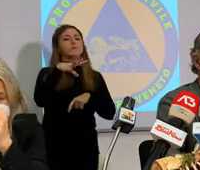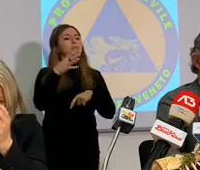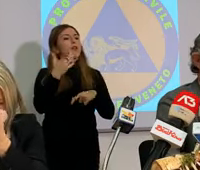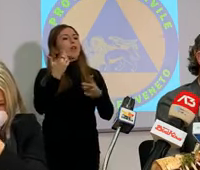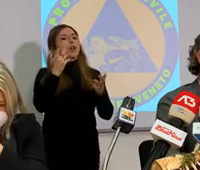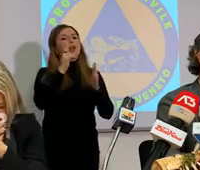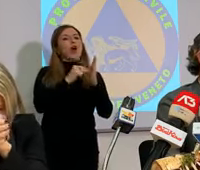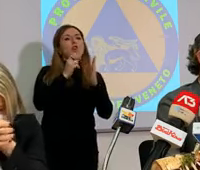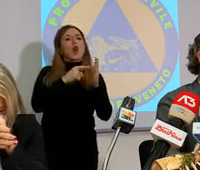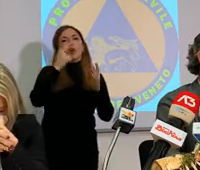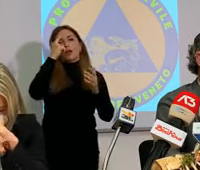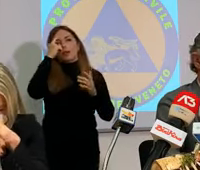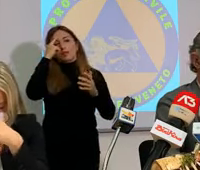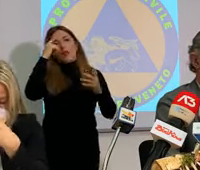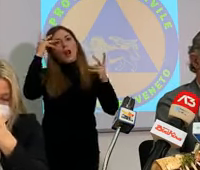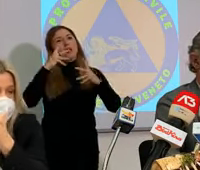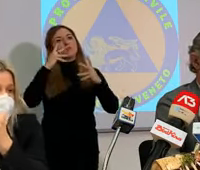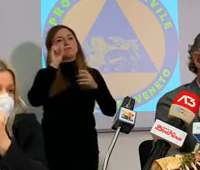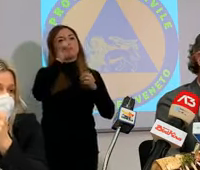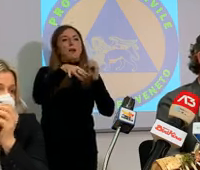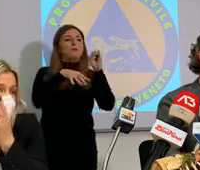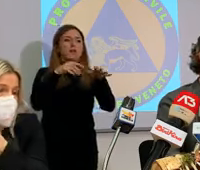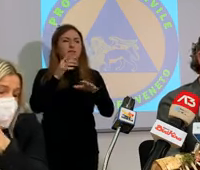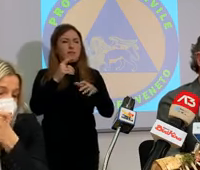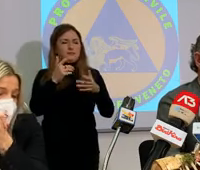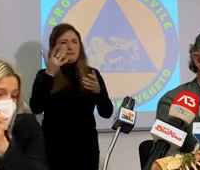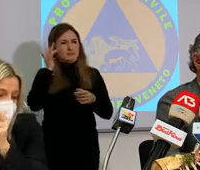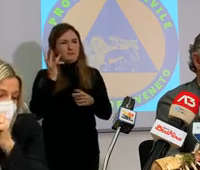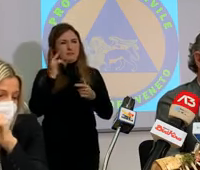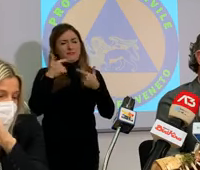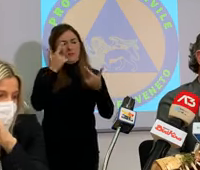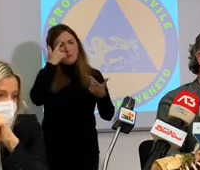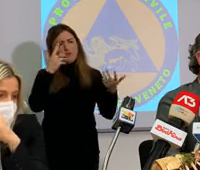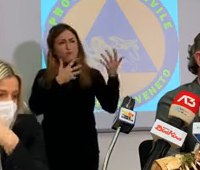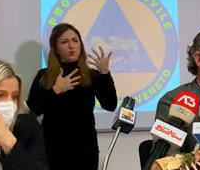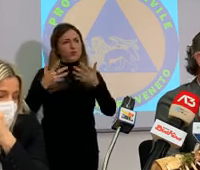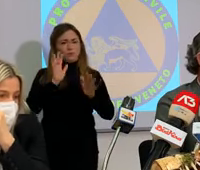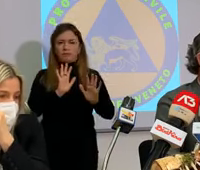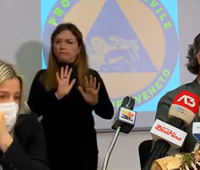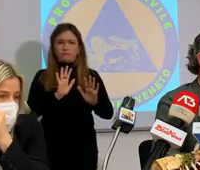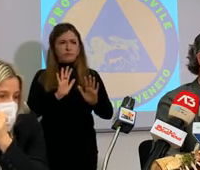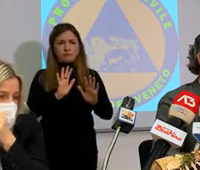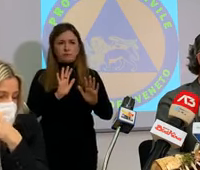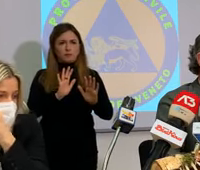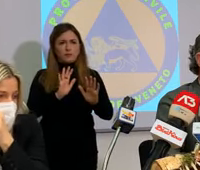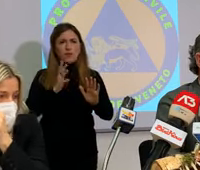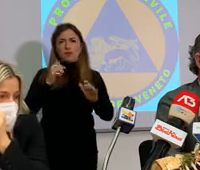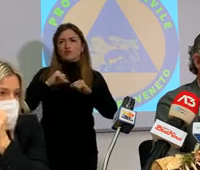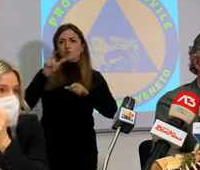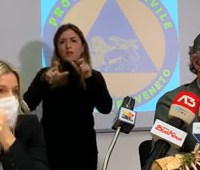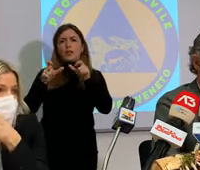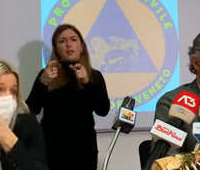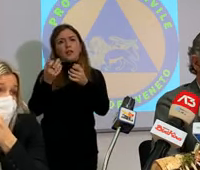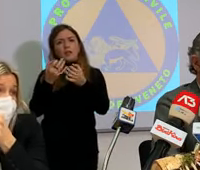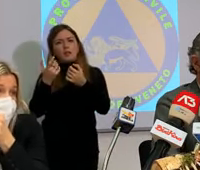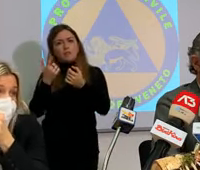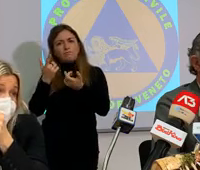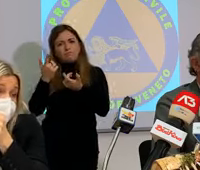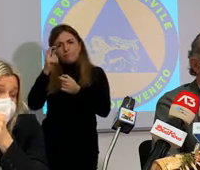o ragionamenti che rischiano anche di disturbare di creare confusione non ha corretto nei confronti dei cittadini